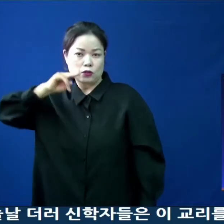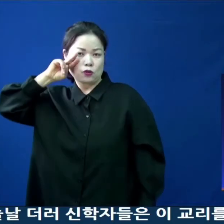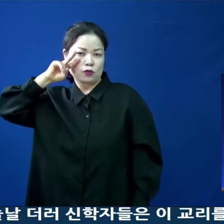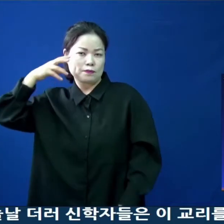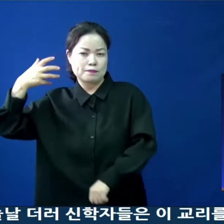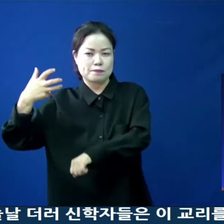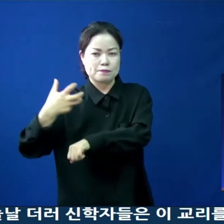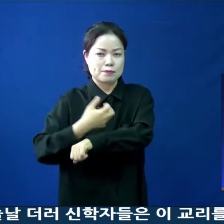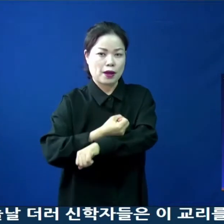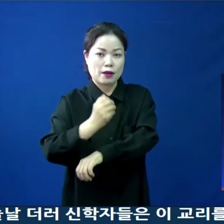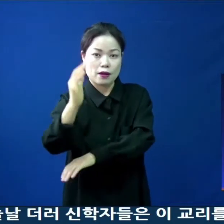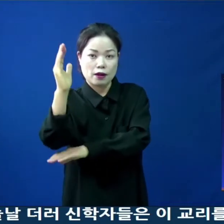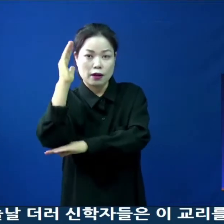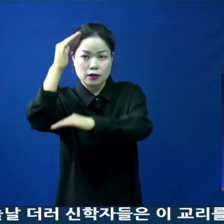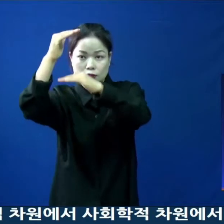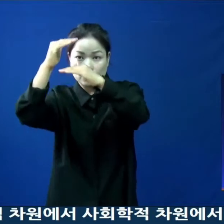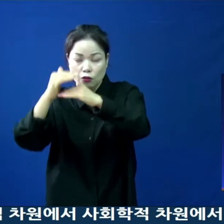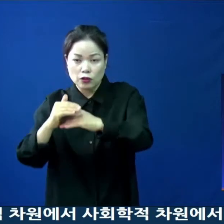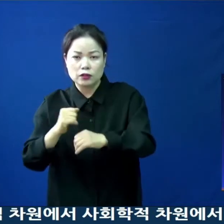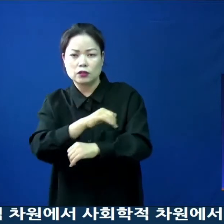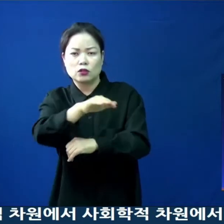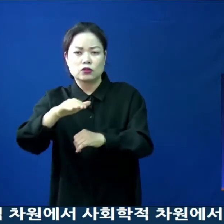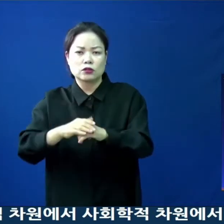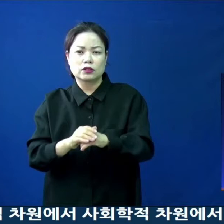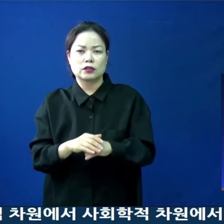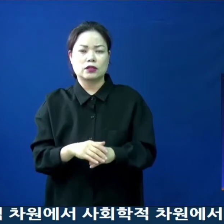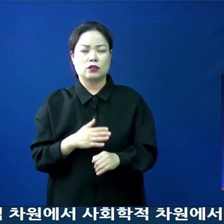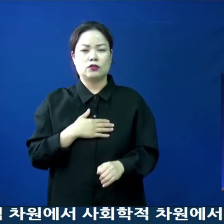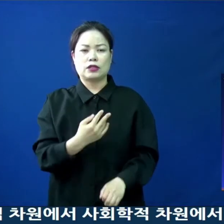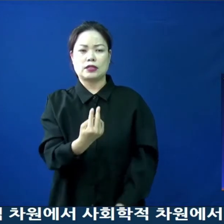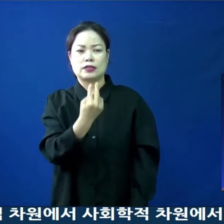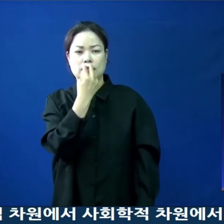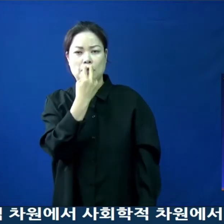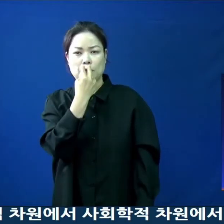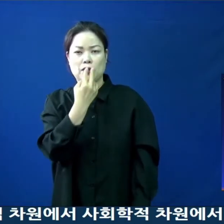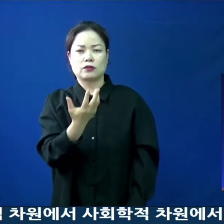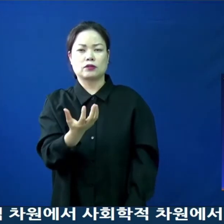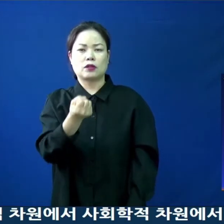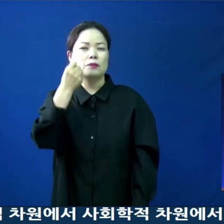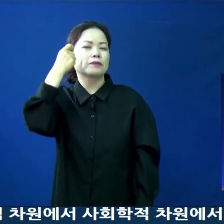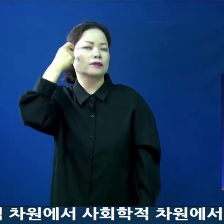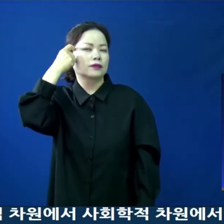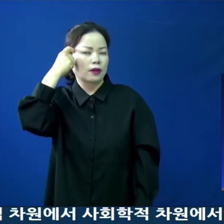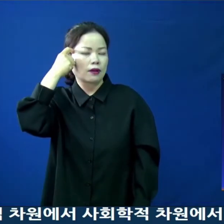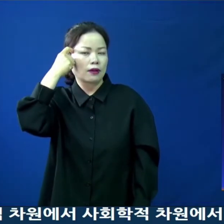강조하는 만큼 이신칭의를 생명처럼 여겨야 하는 것이죠.